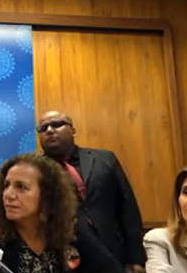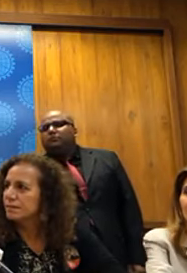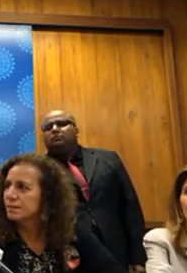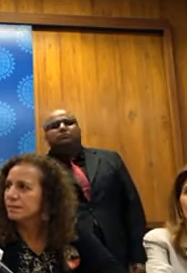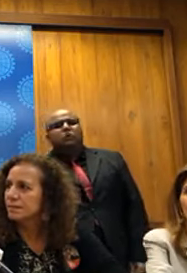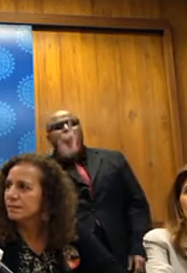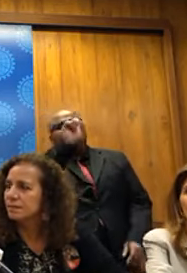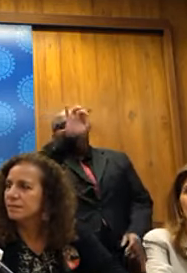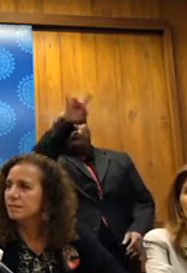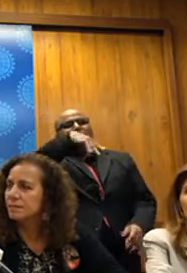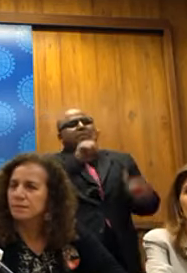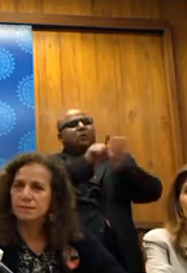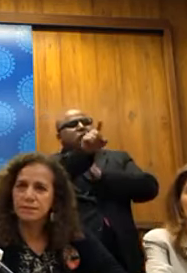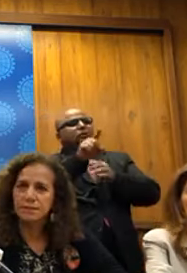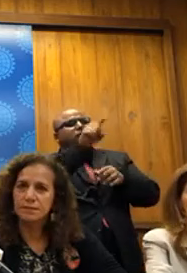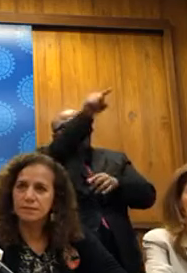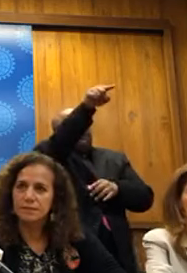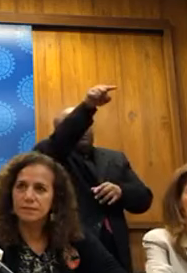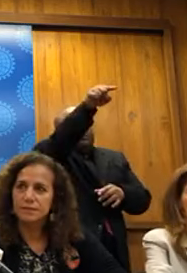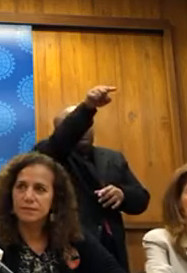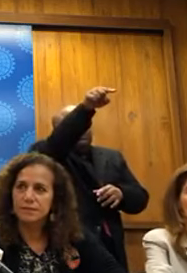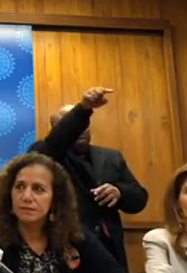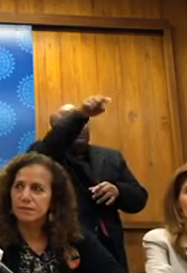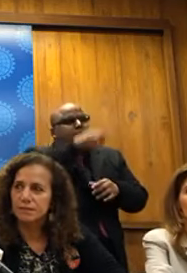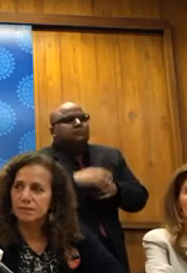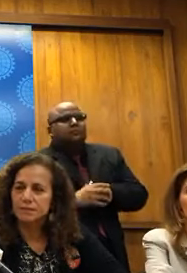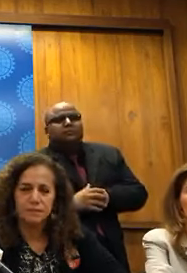Uma? Pode ser uma última.